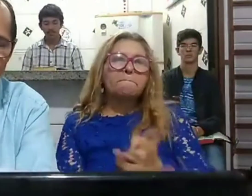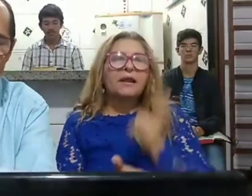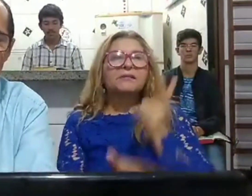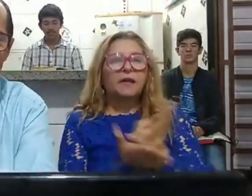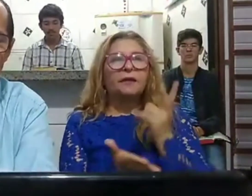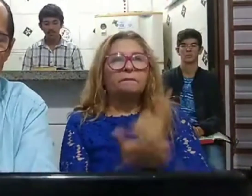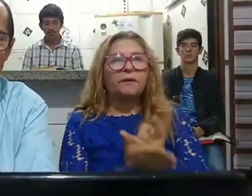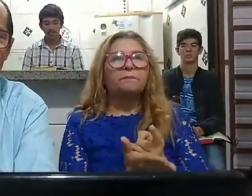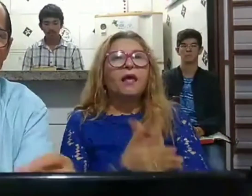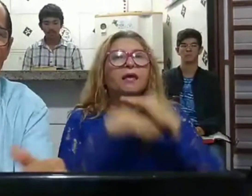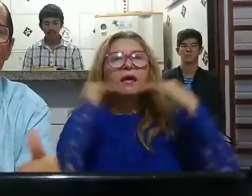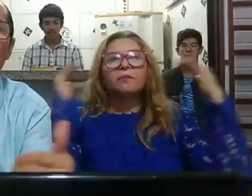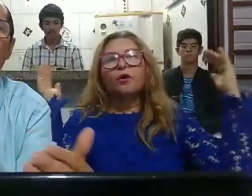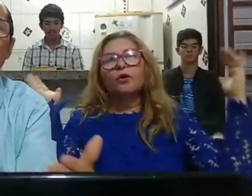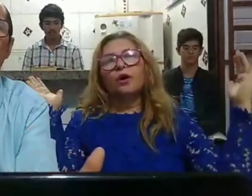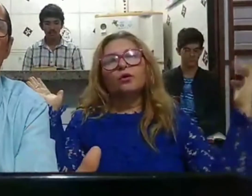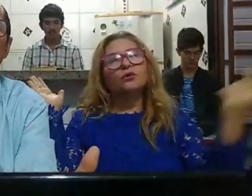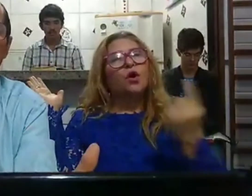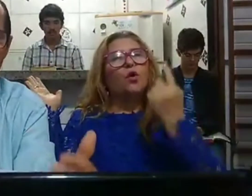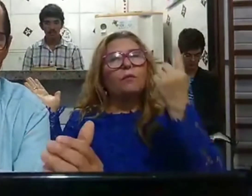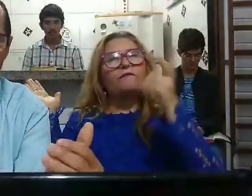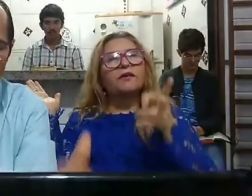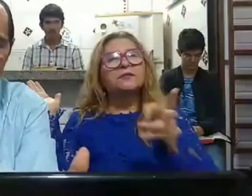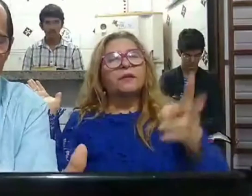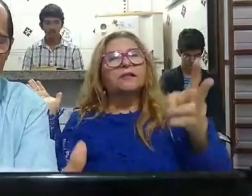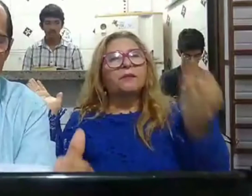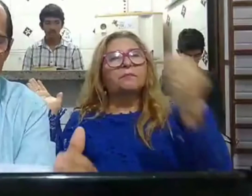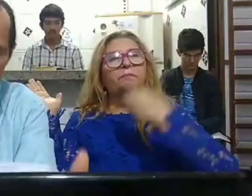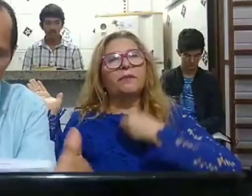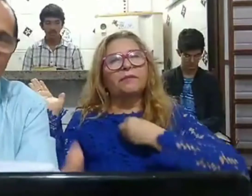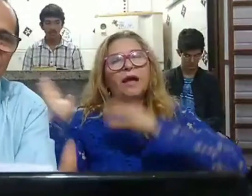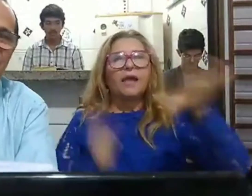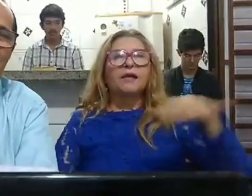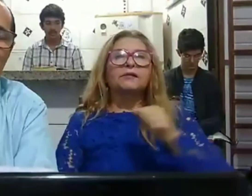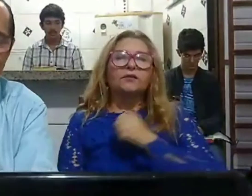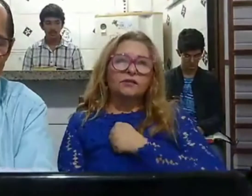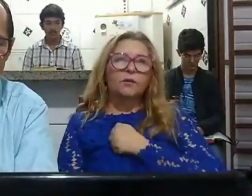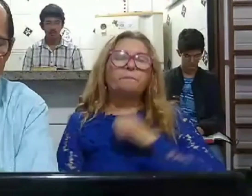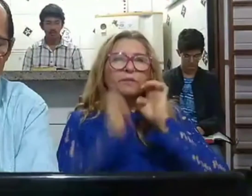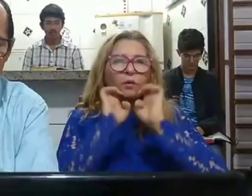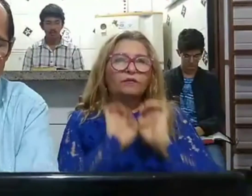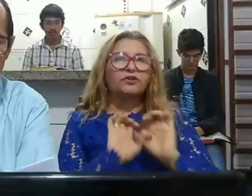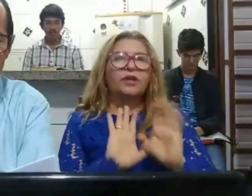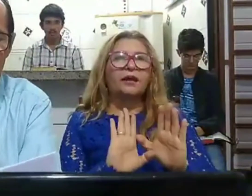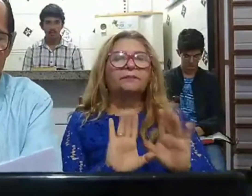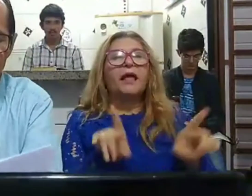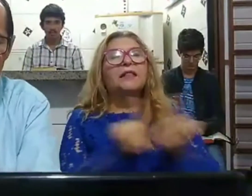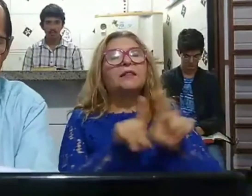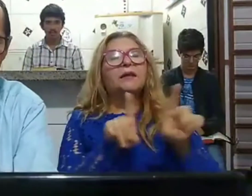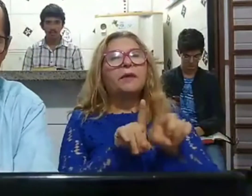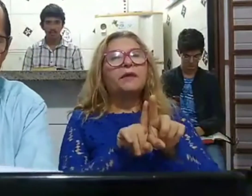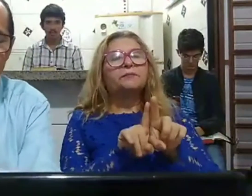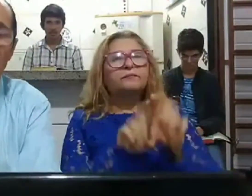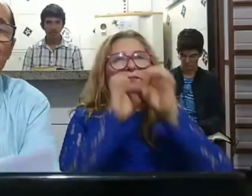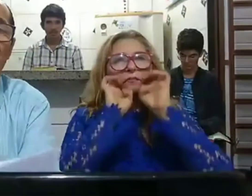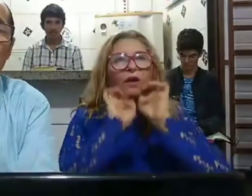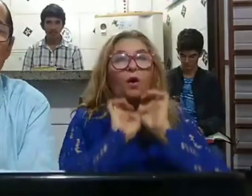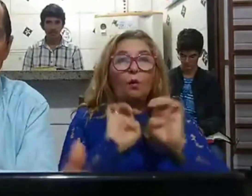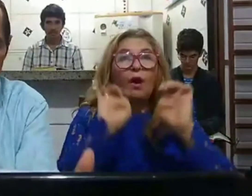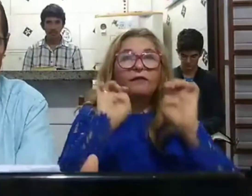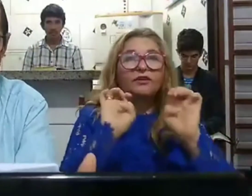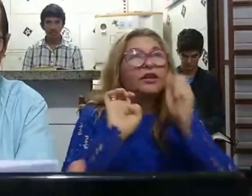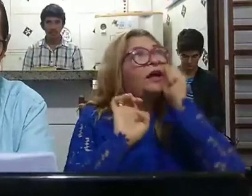de uma vez para sempre. Então é o Evangelho da salvação. Mas é também o